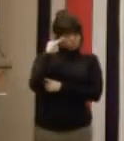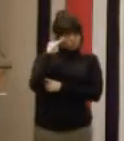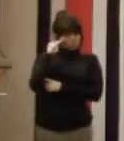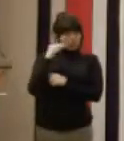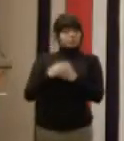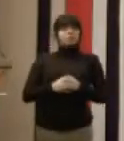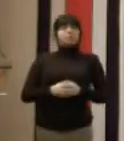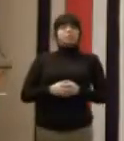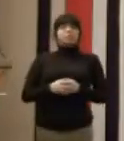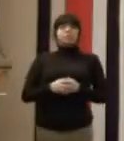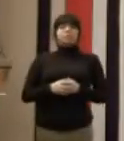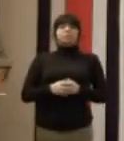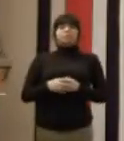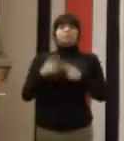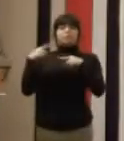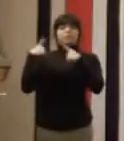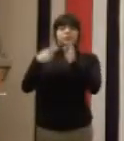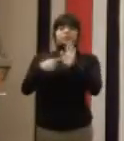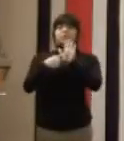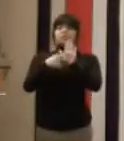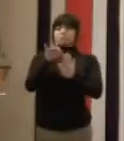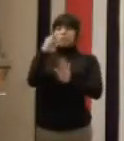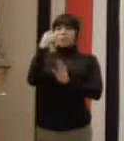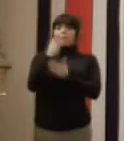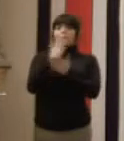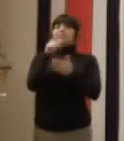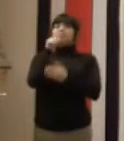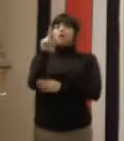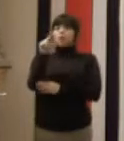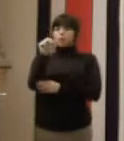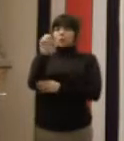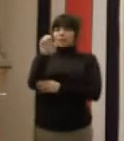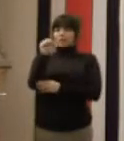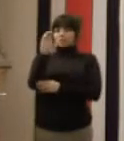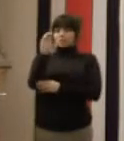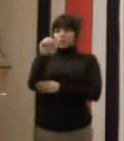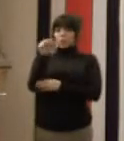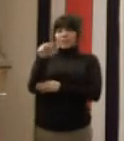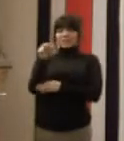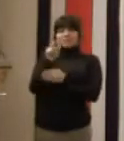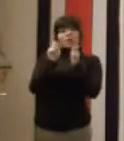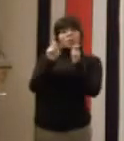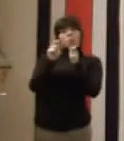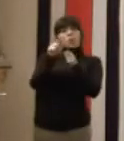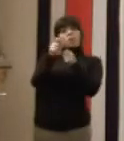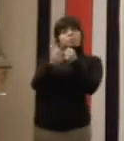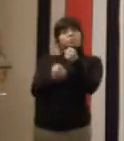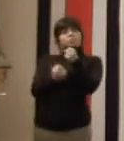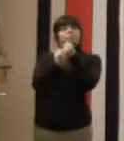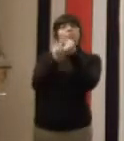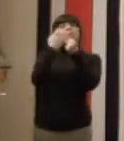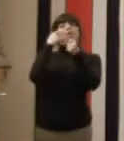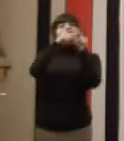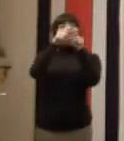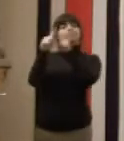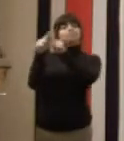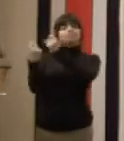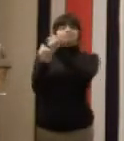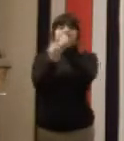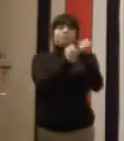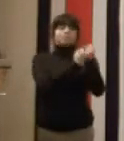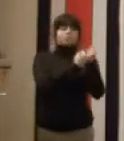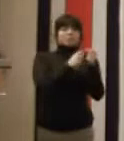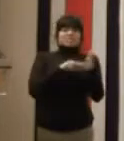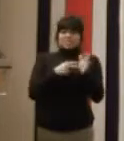sido señalado así por la UNESCO, es un potenciador de potenciadores. O sea, la